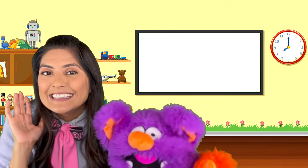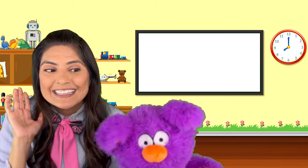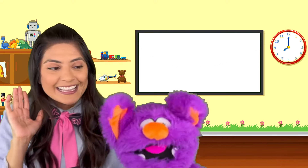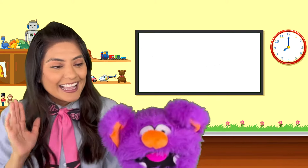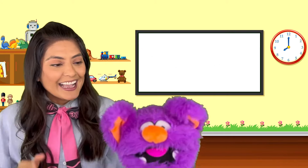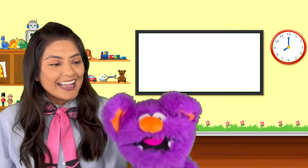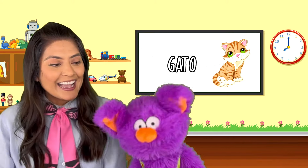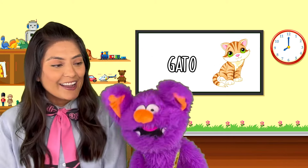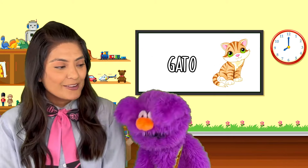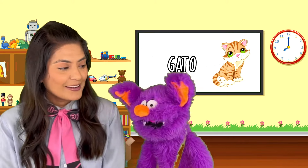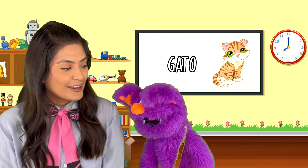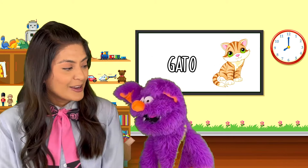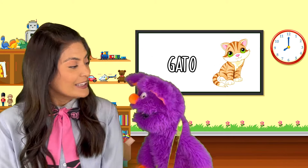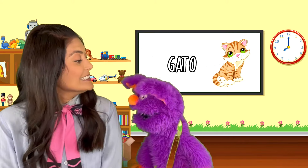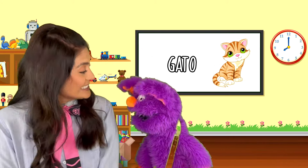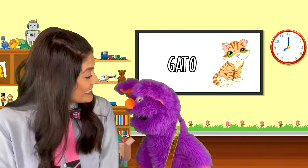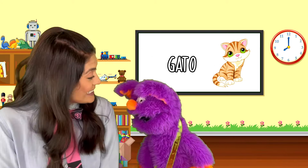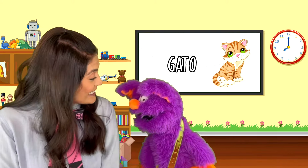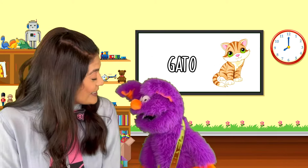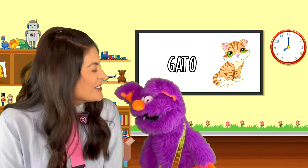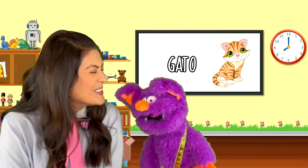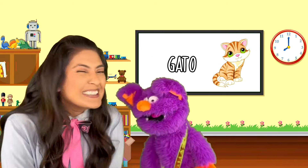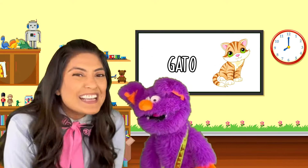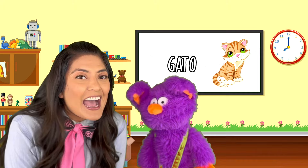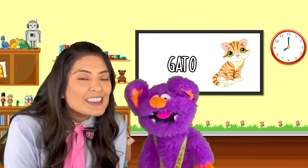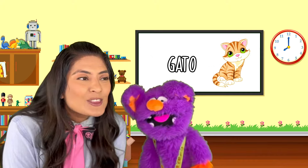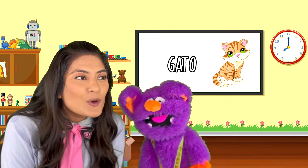Sí, un gato. Sí, un gato.